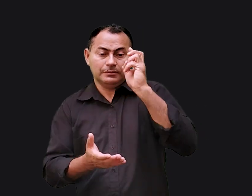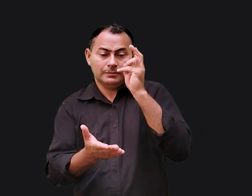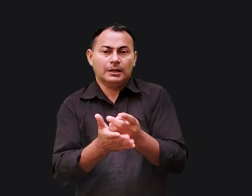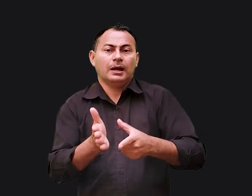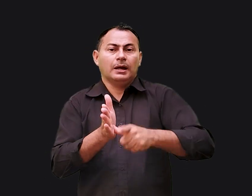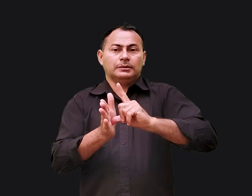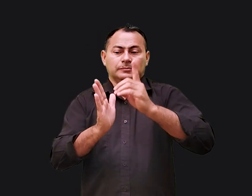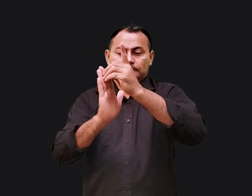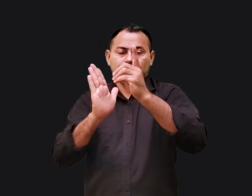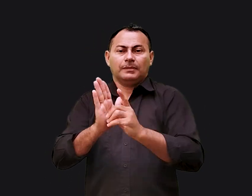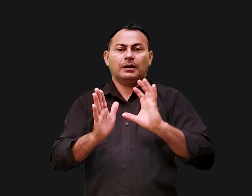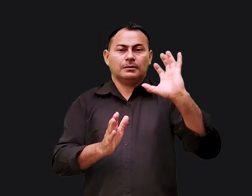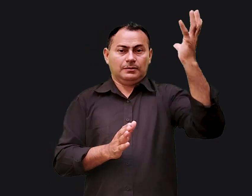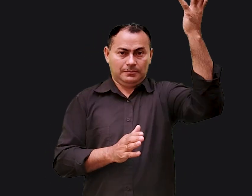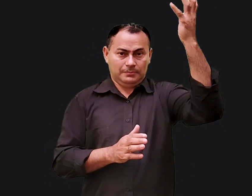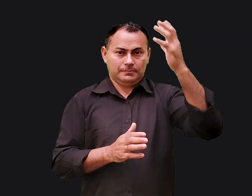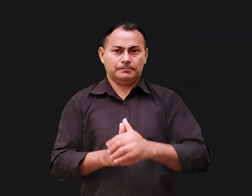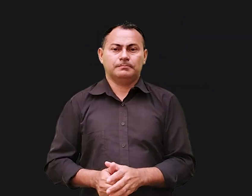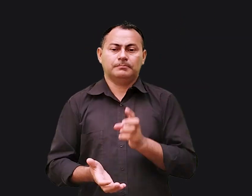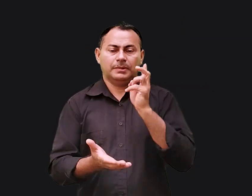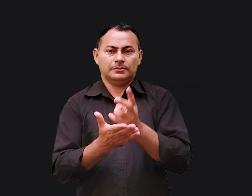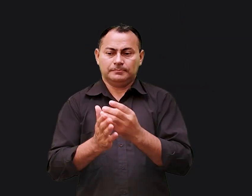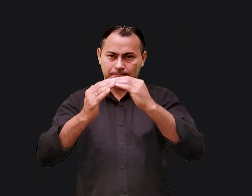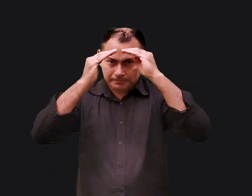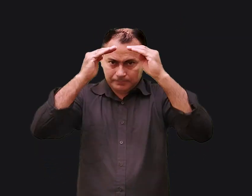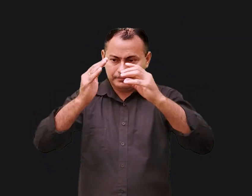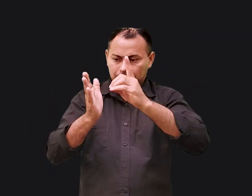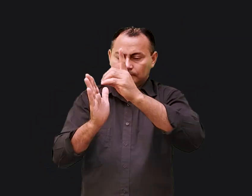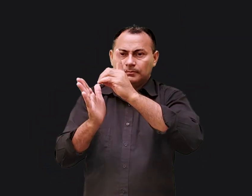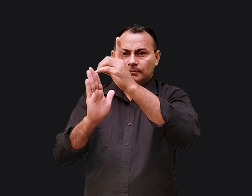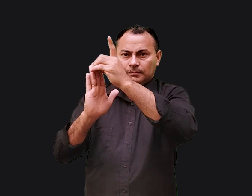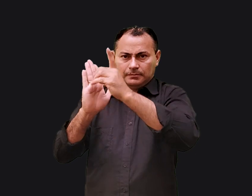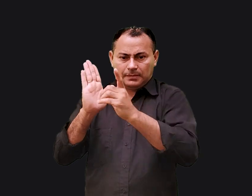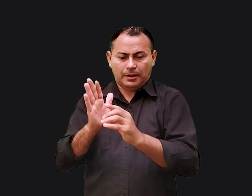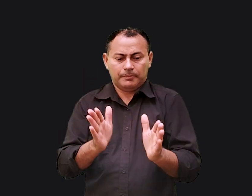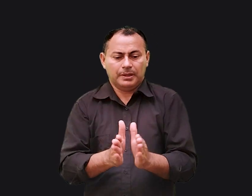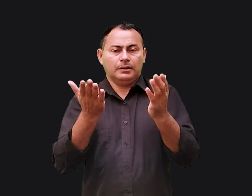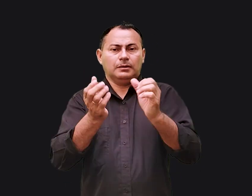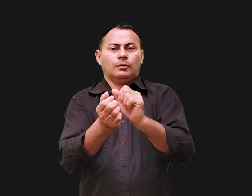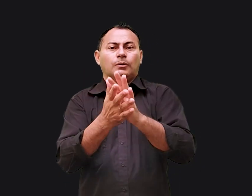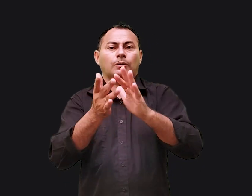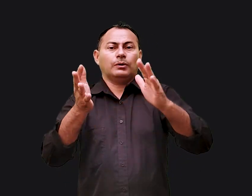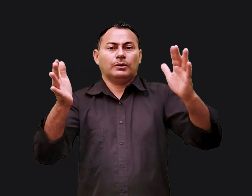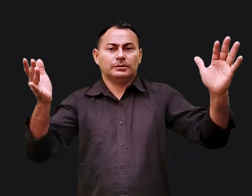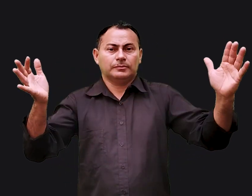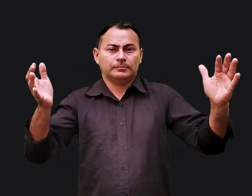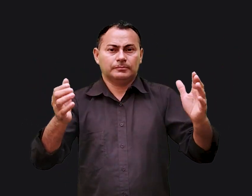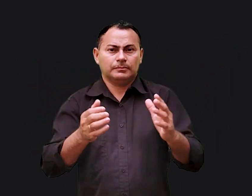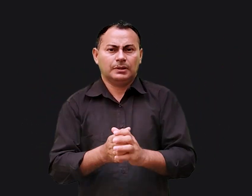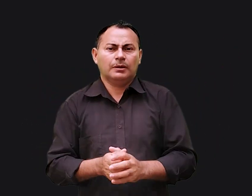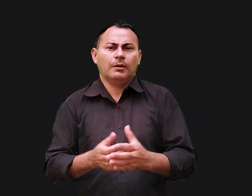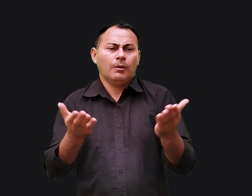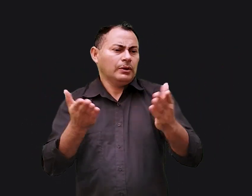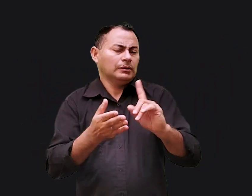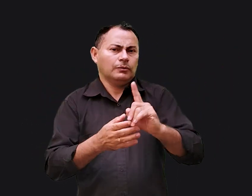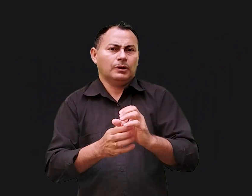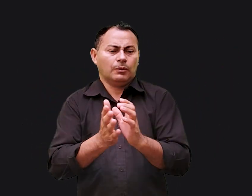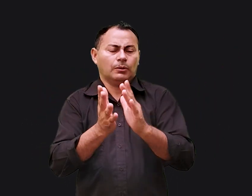o decreto acontecesse. Apesar do cumprimento desse decreto ser um milagre glorioso, o retorno em si não foi tão